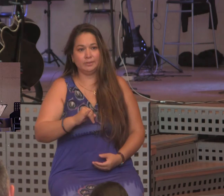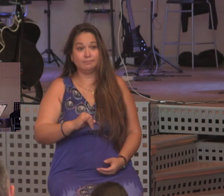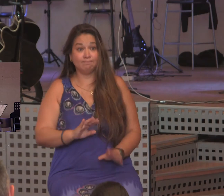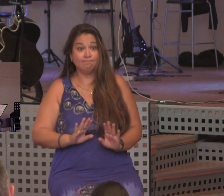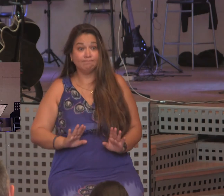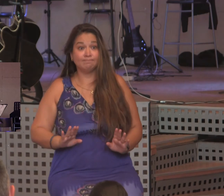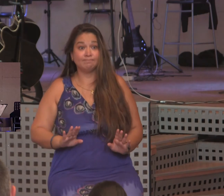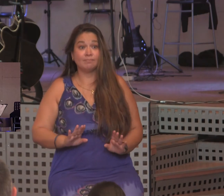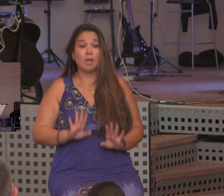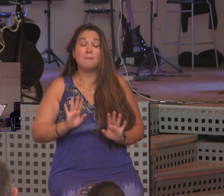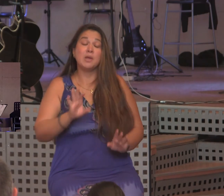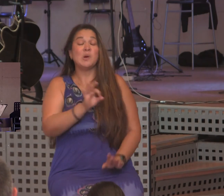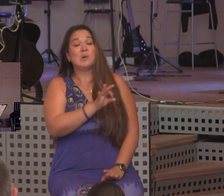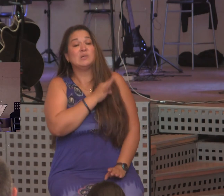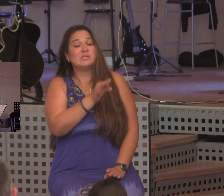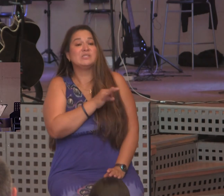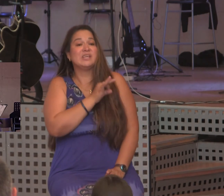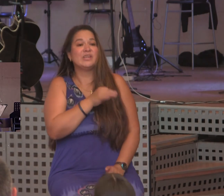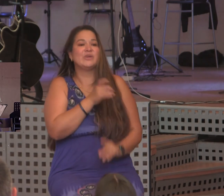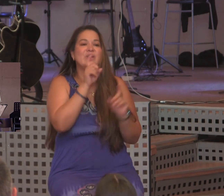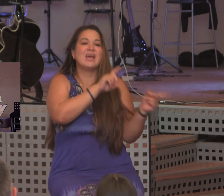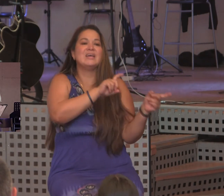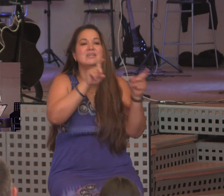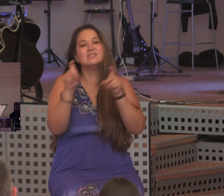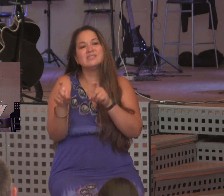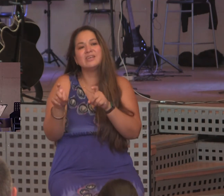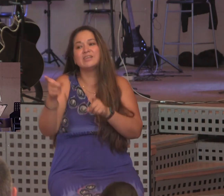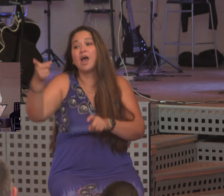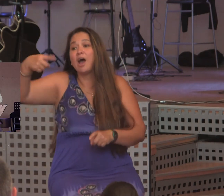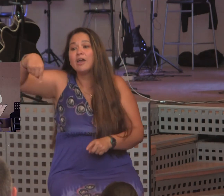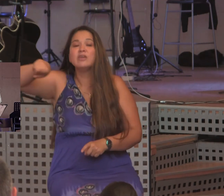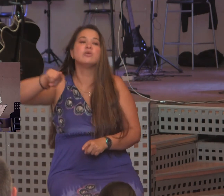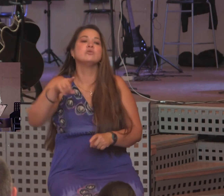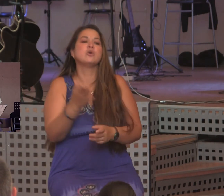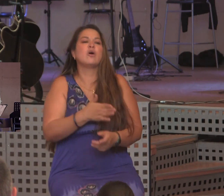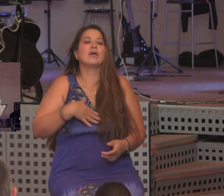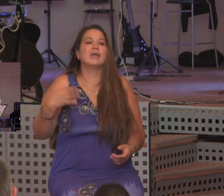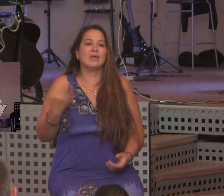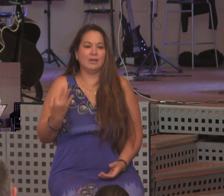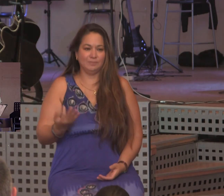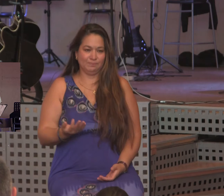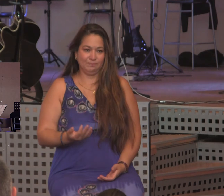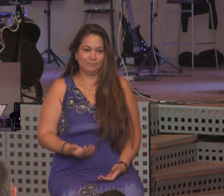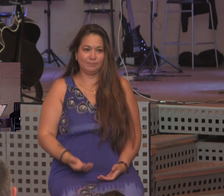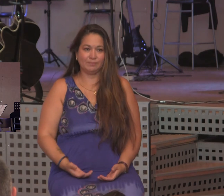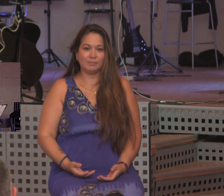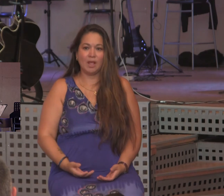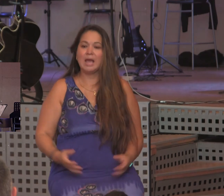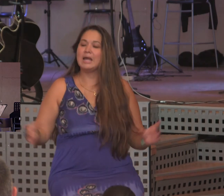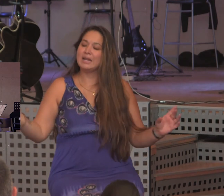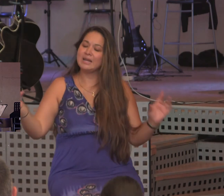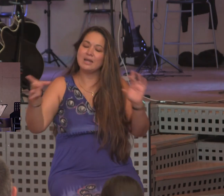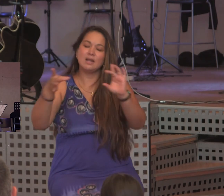El Señor les está enseñando que necesitan esa relación y además de una manera